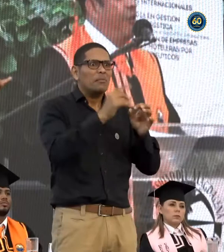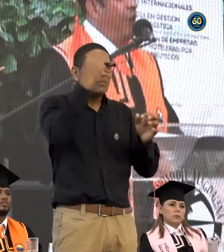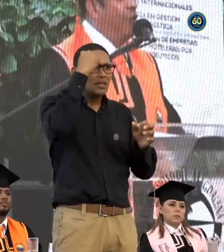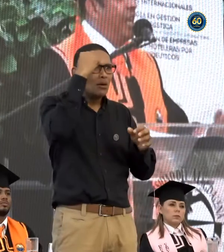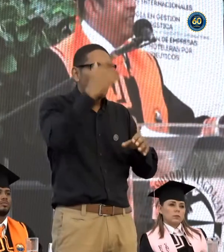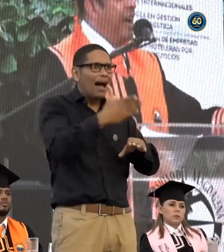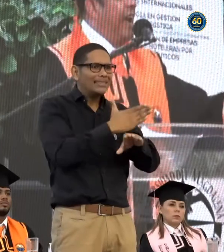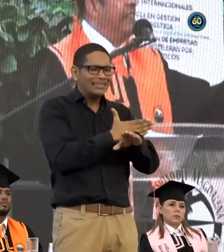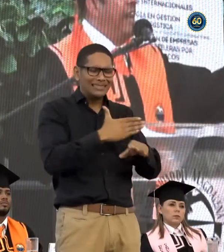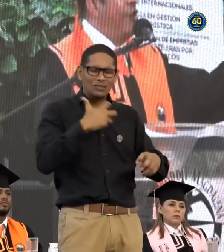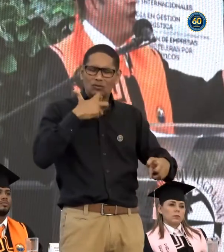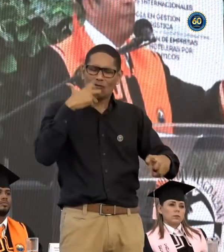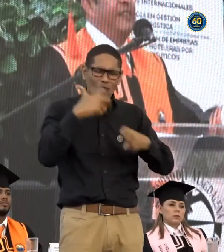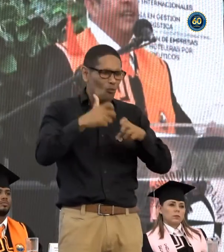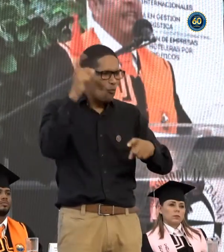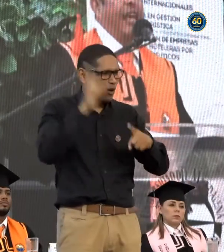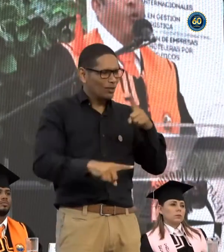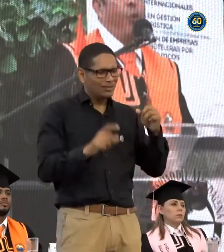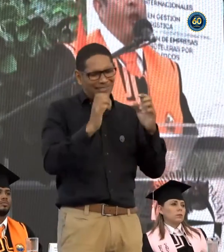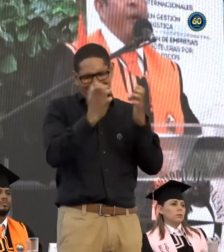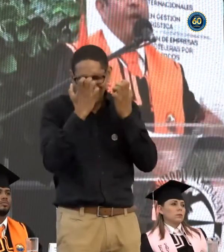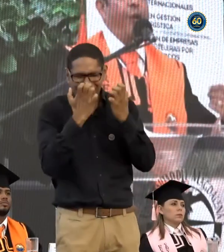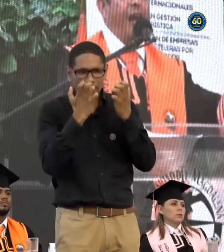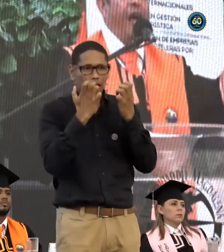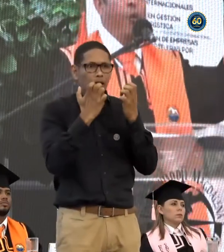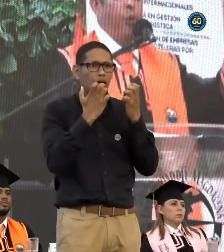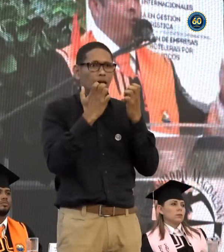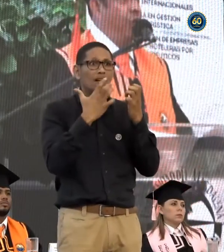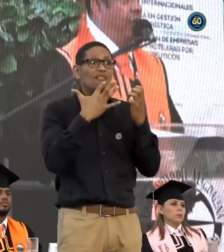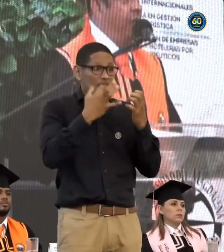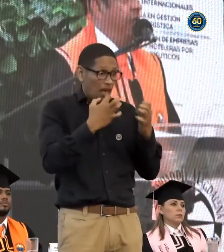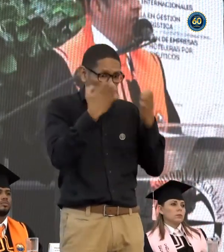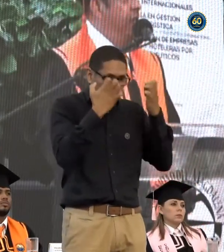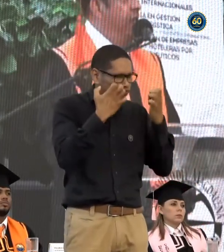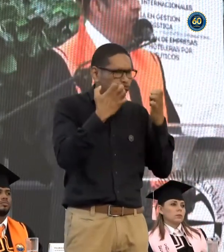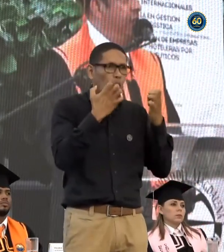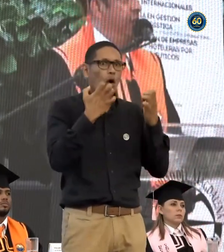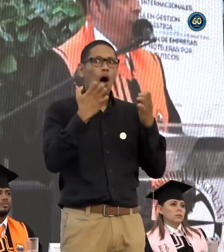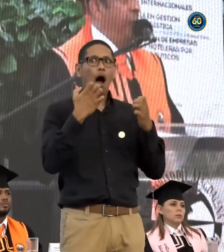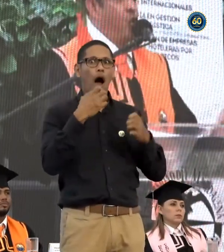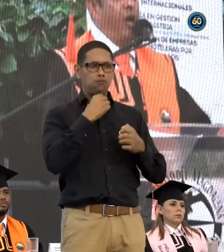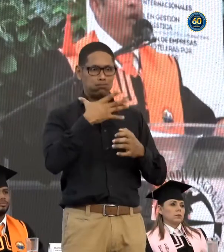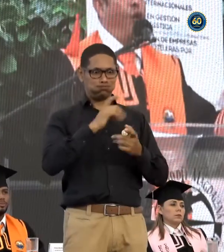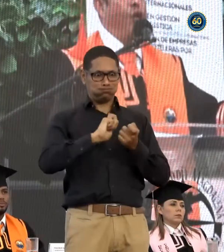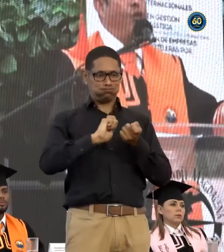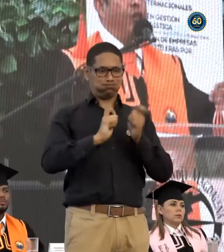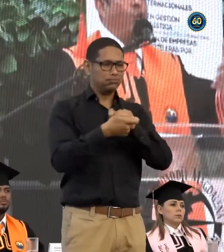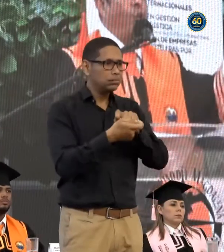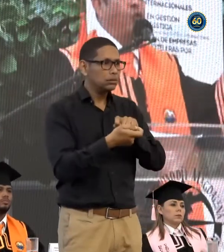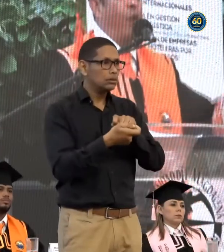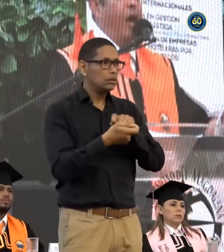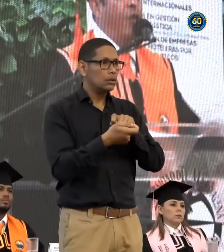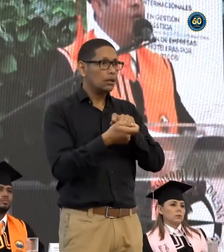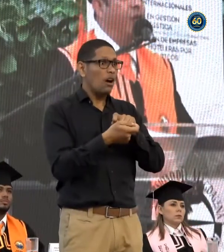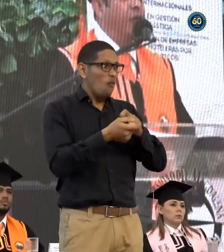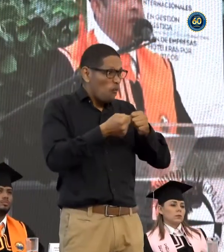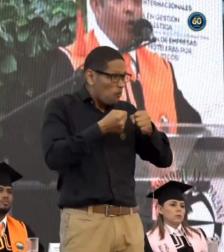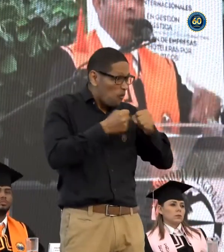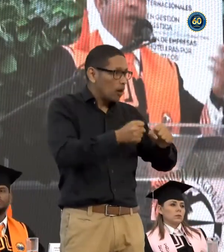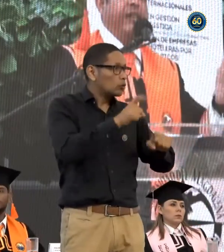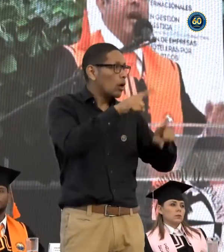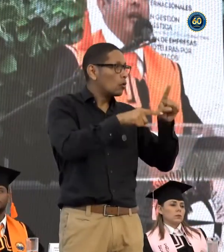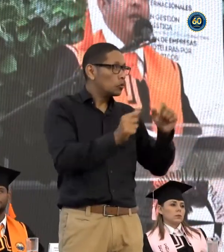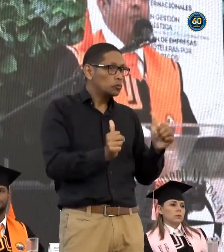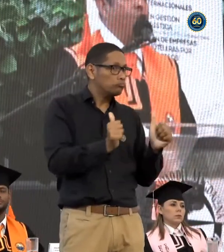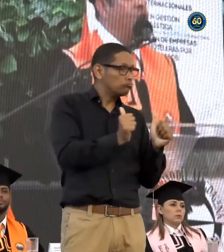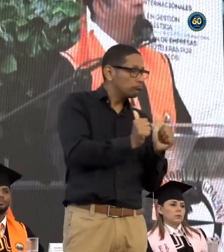atacaste en algo que Pensaste que problema y era una gran oportunidad la persona que hoy no estuvo a tu lado o que no está pues